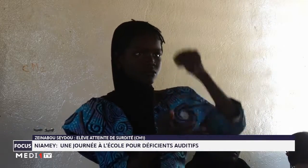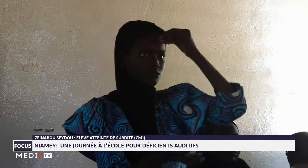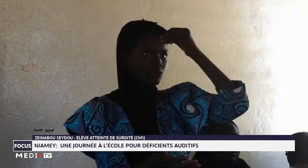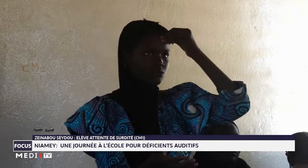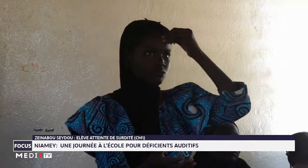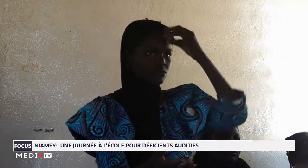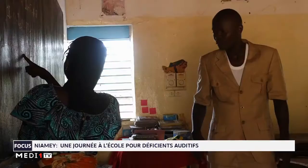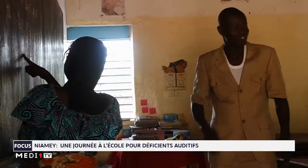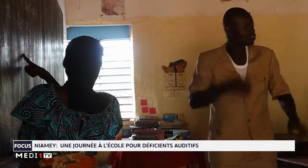ma famille.